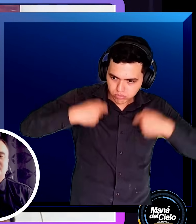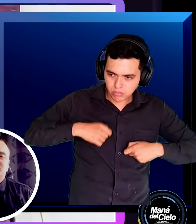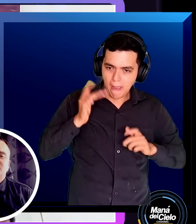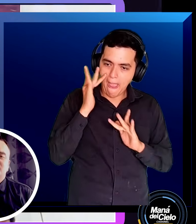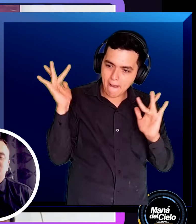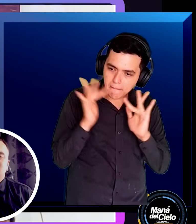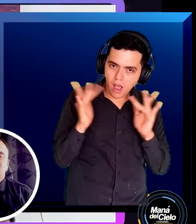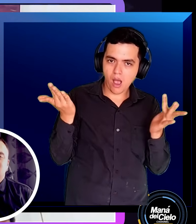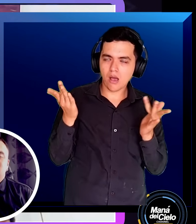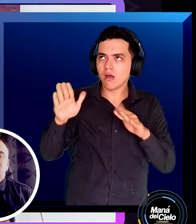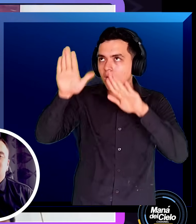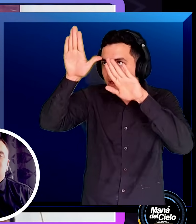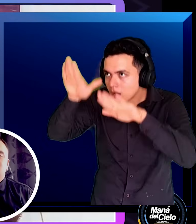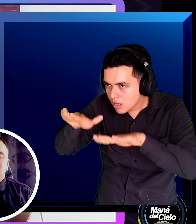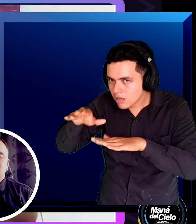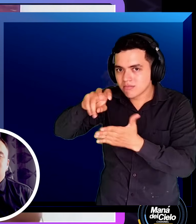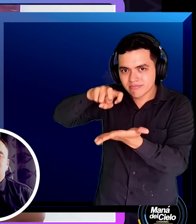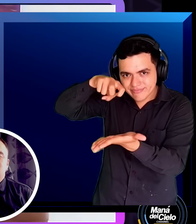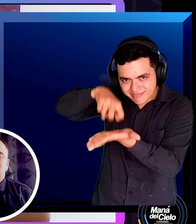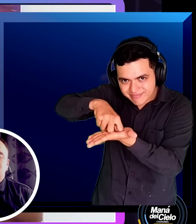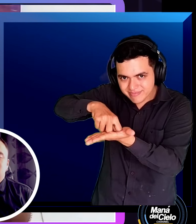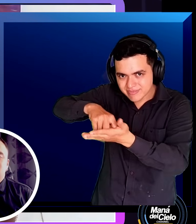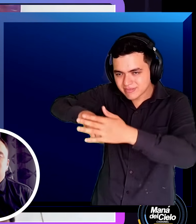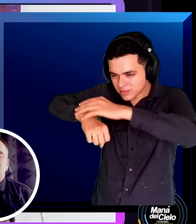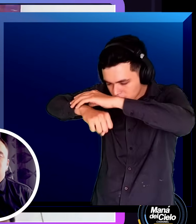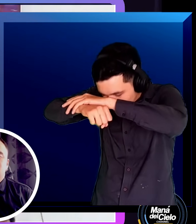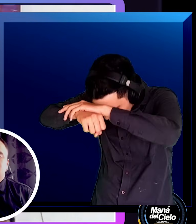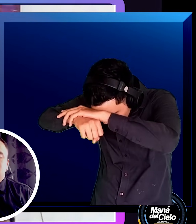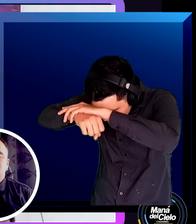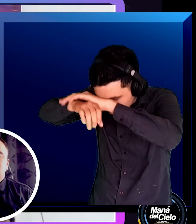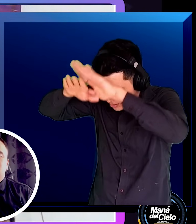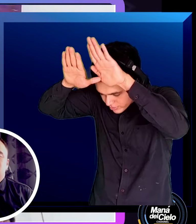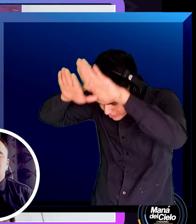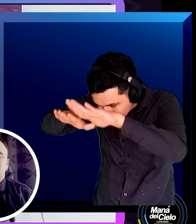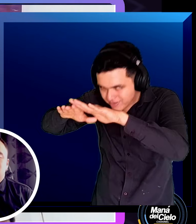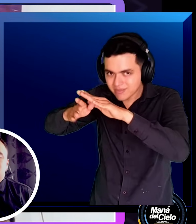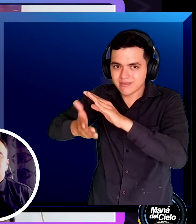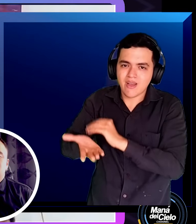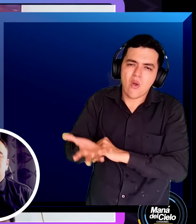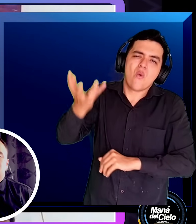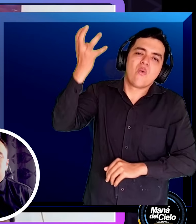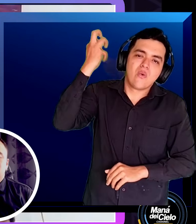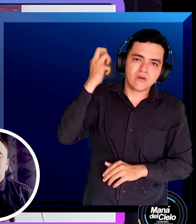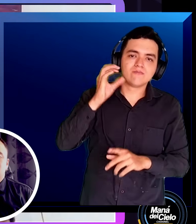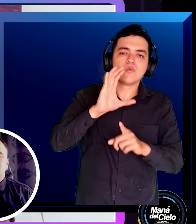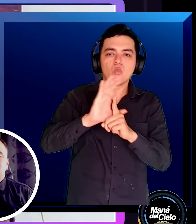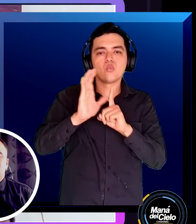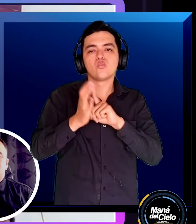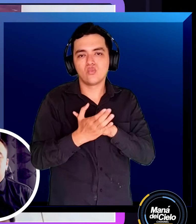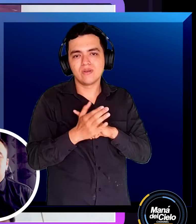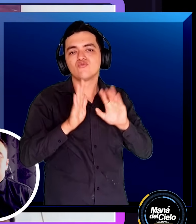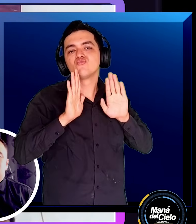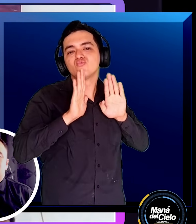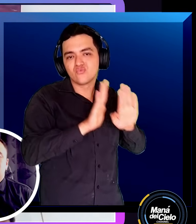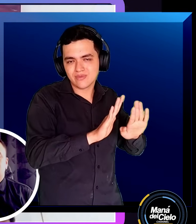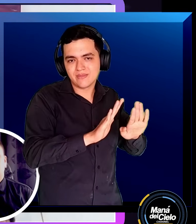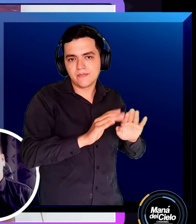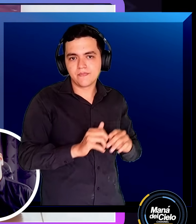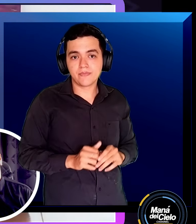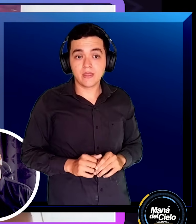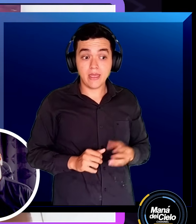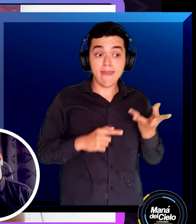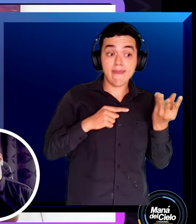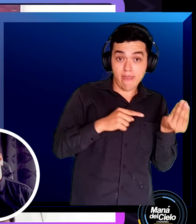y yo no sé si usted ha caído en cuenta, pero lo han hecho muchas veces. Eso es lo que da eso. Muchas veces. Hombre, que se haga una